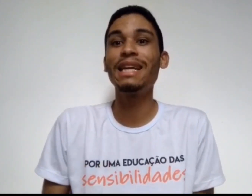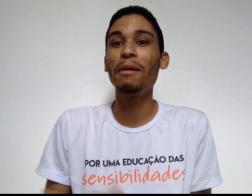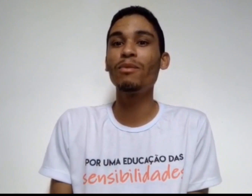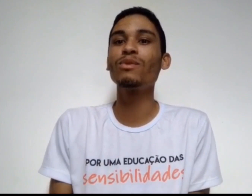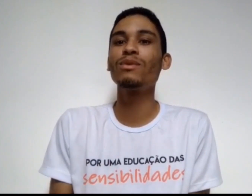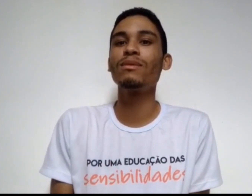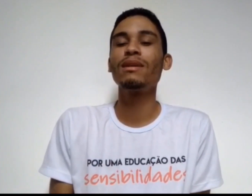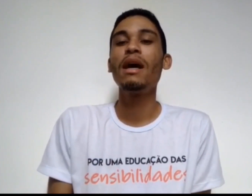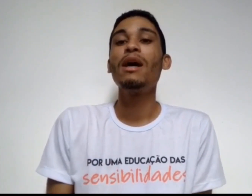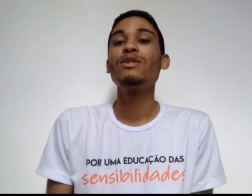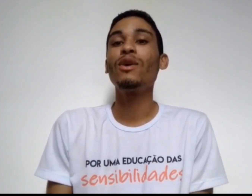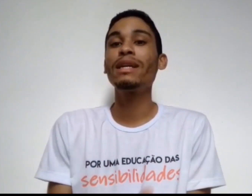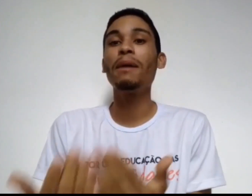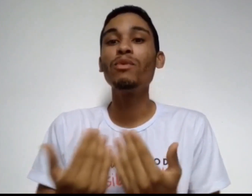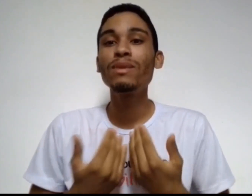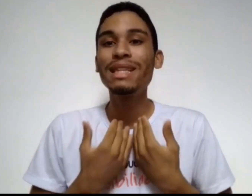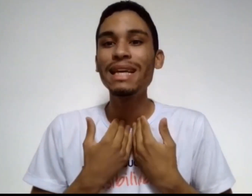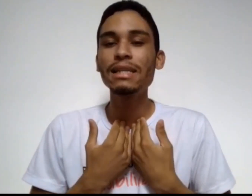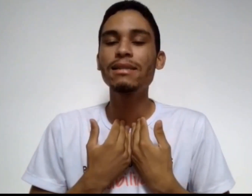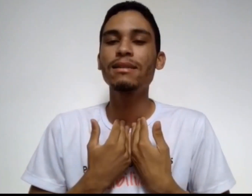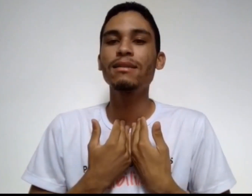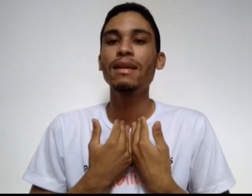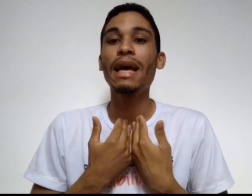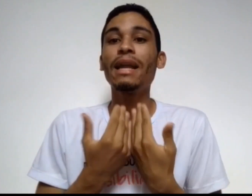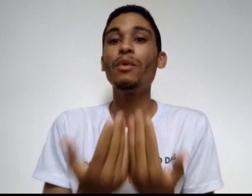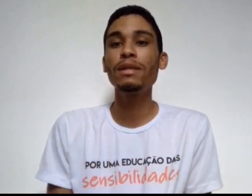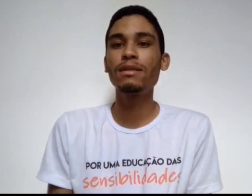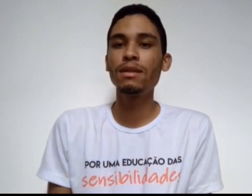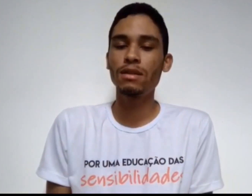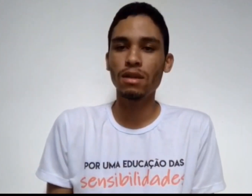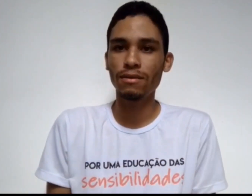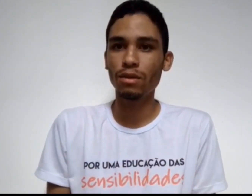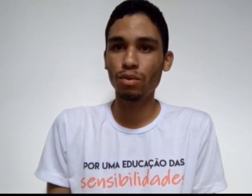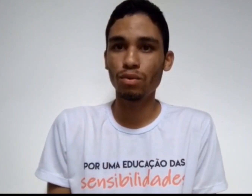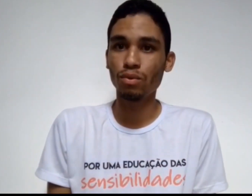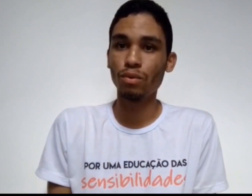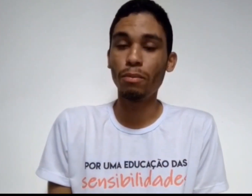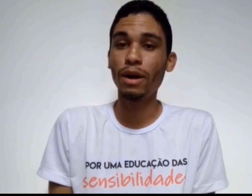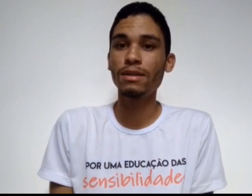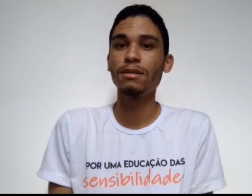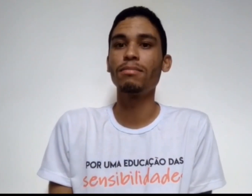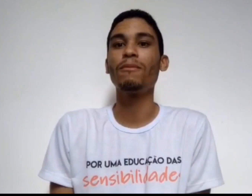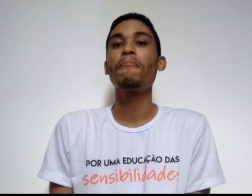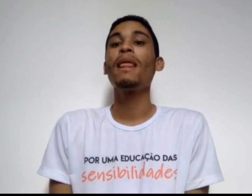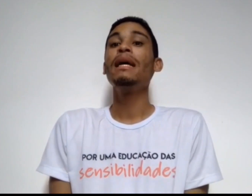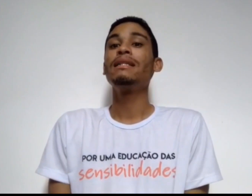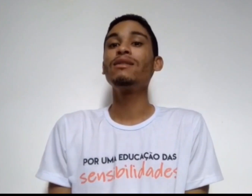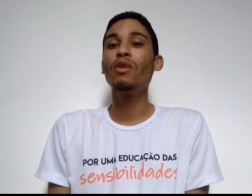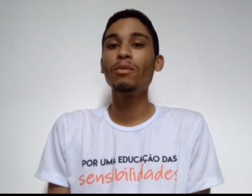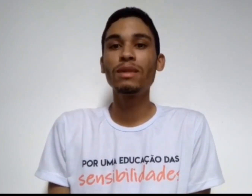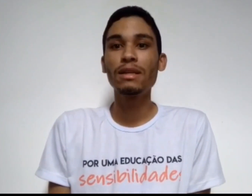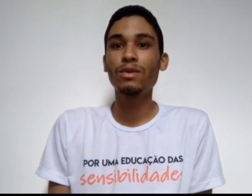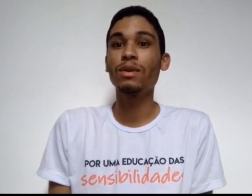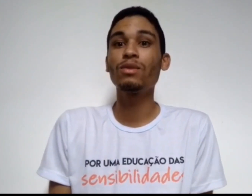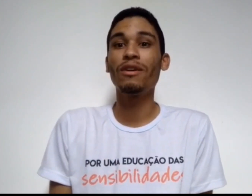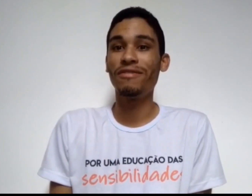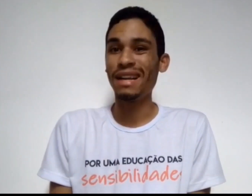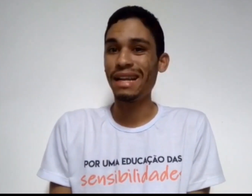ele é mudo. Só que a mudez, ela não existe na vida do surdo. Por exemplo, tanto a mudez quanto a